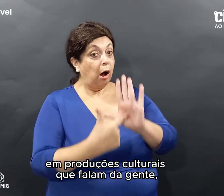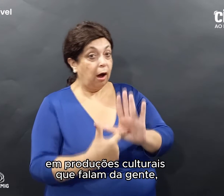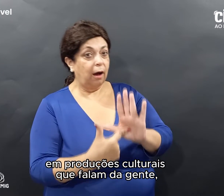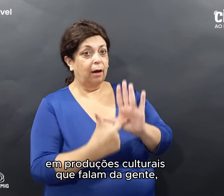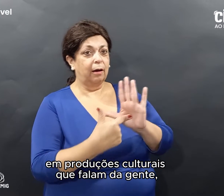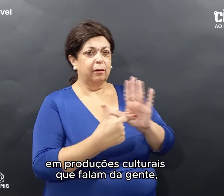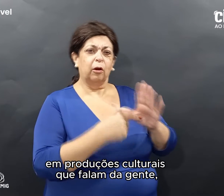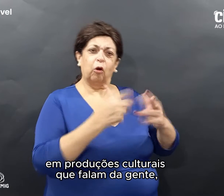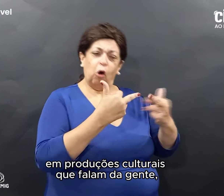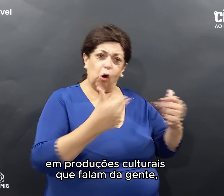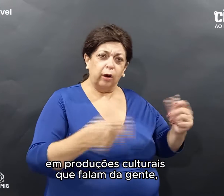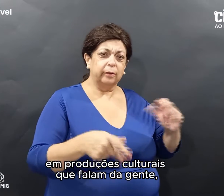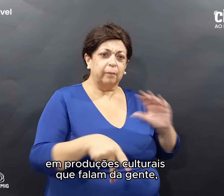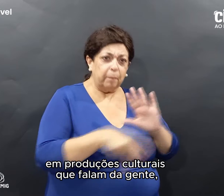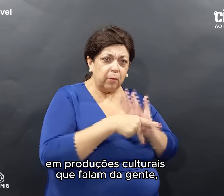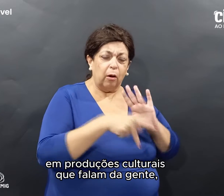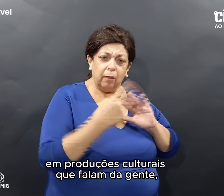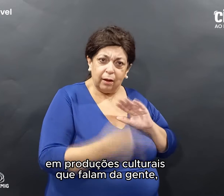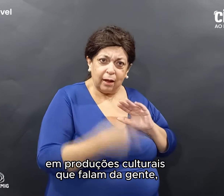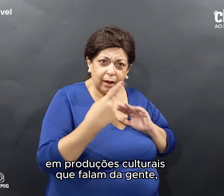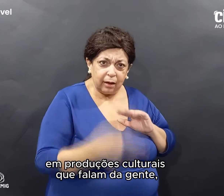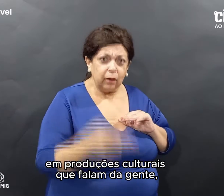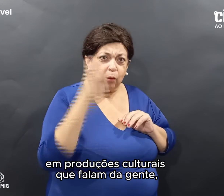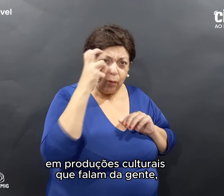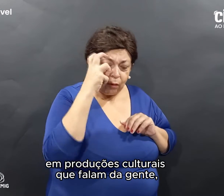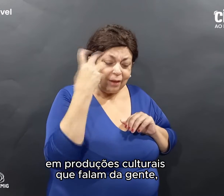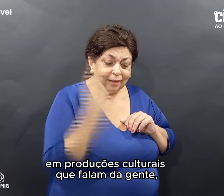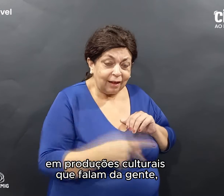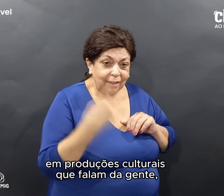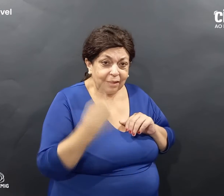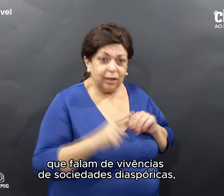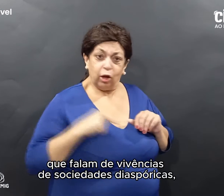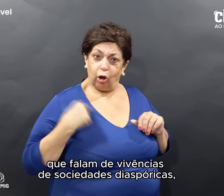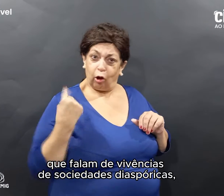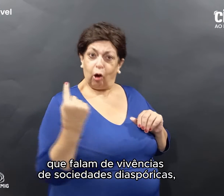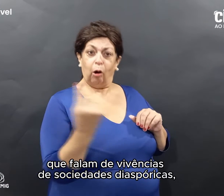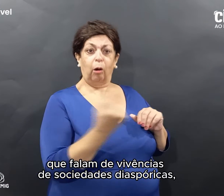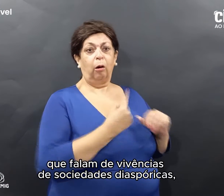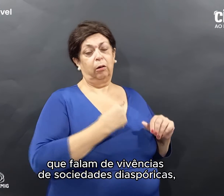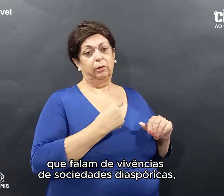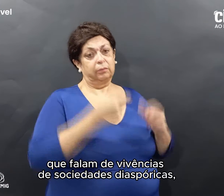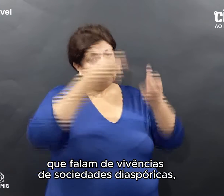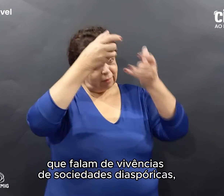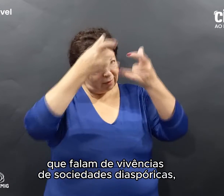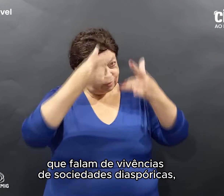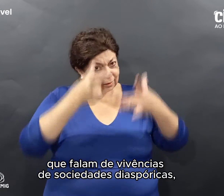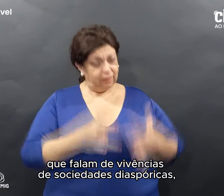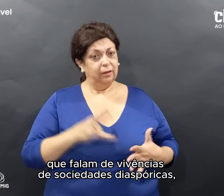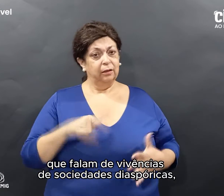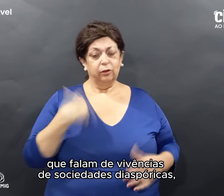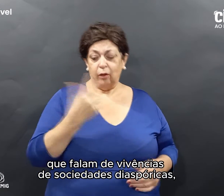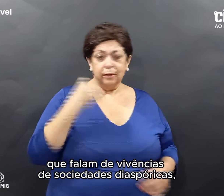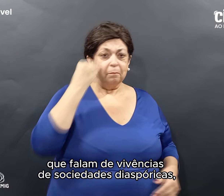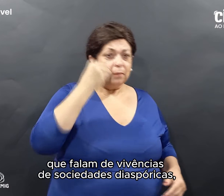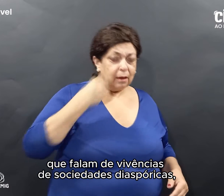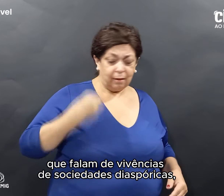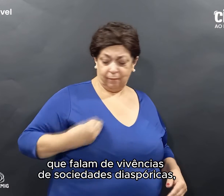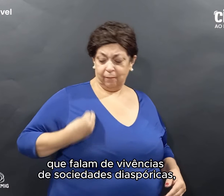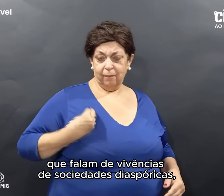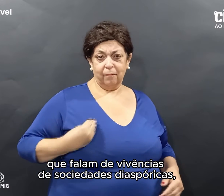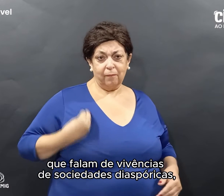holofotes em produções culturais que falam da gente, né? Que falam de